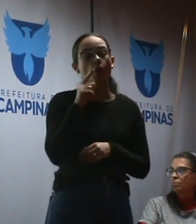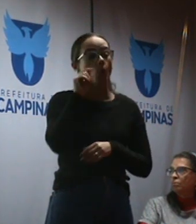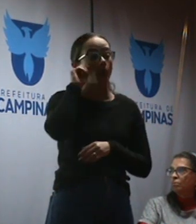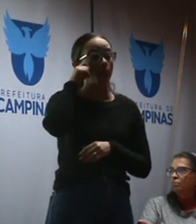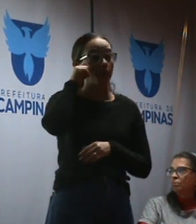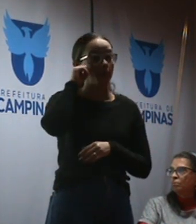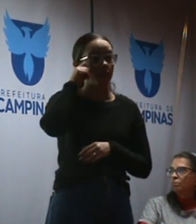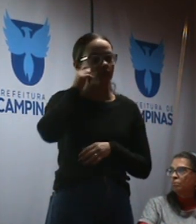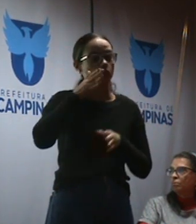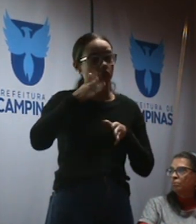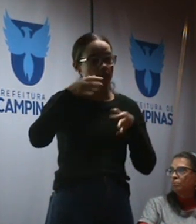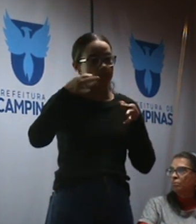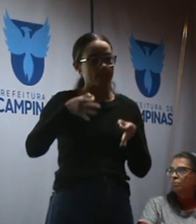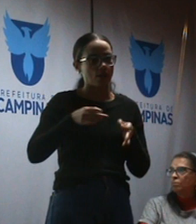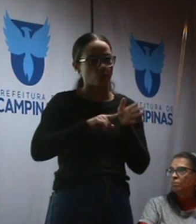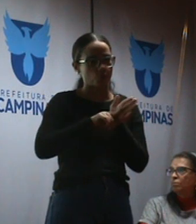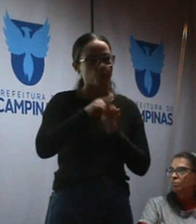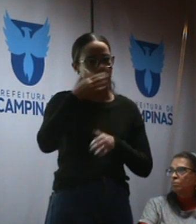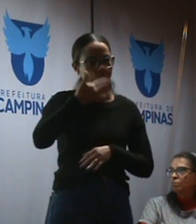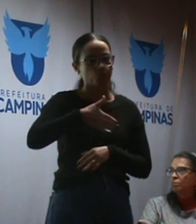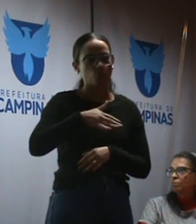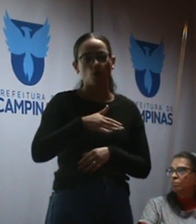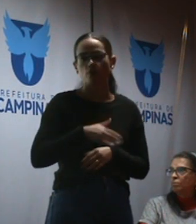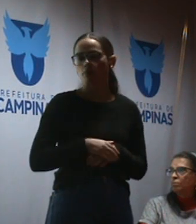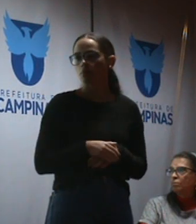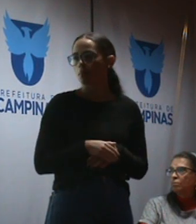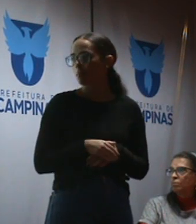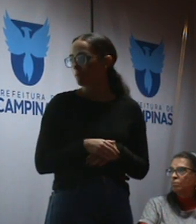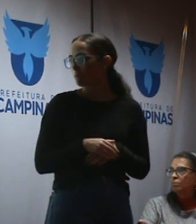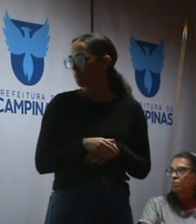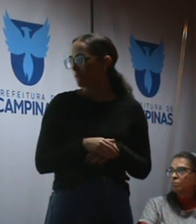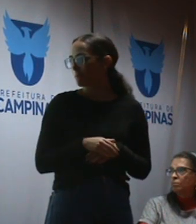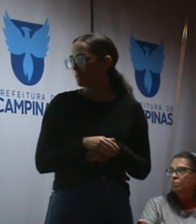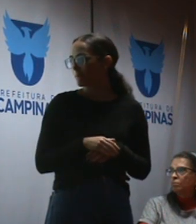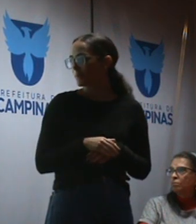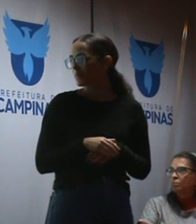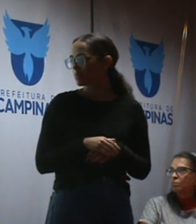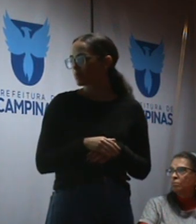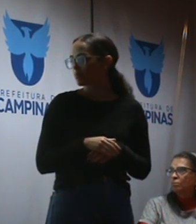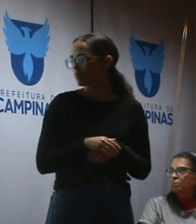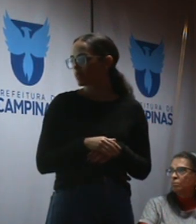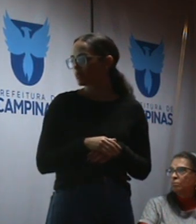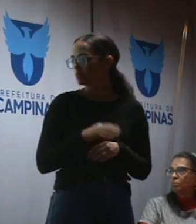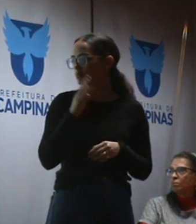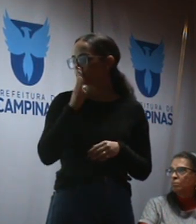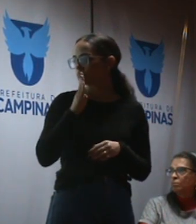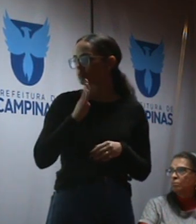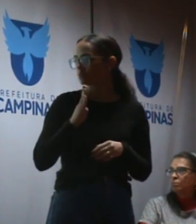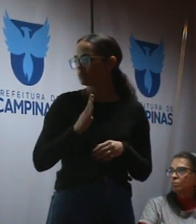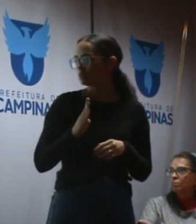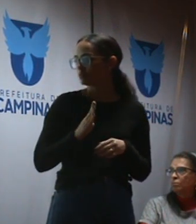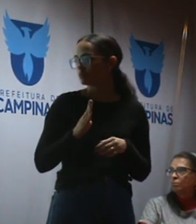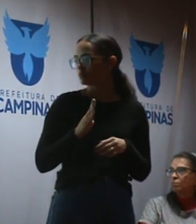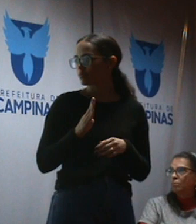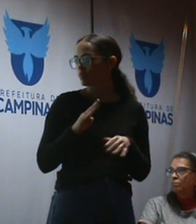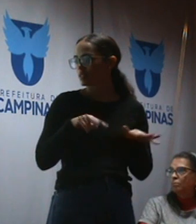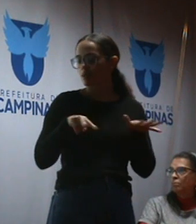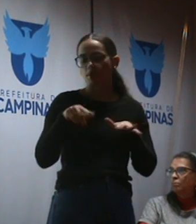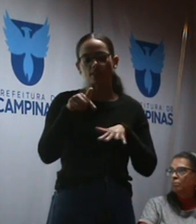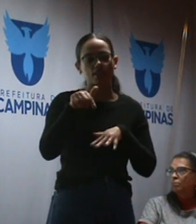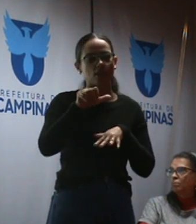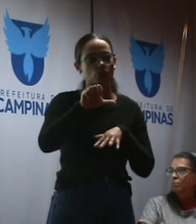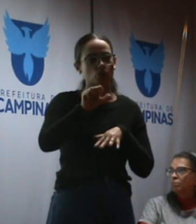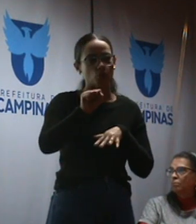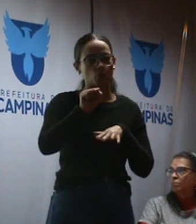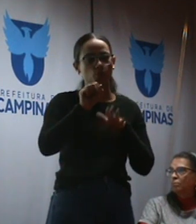casos confirmados de dengue, tá? A gente ultrapassou um pouquinho antes do Brasil até, na semana 7, 8, a gente ultrapassa o